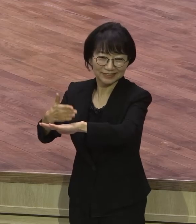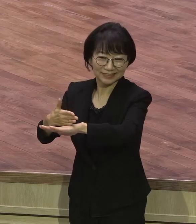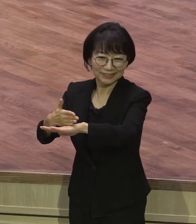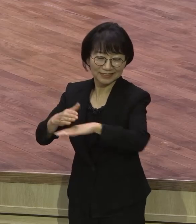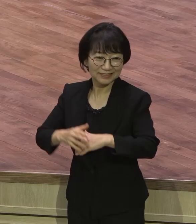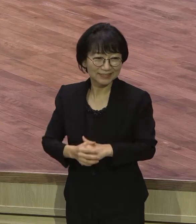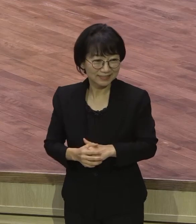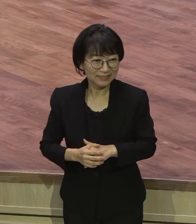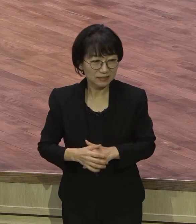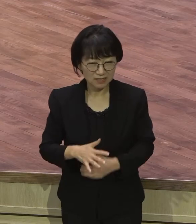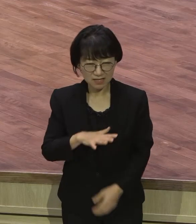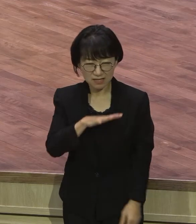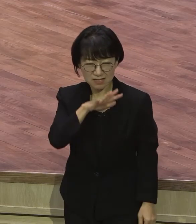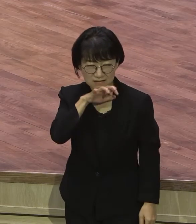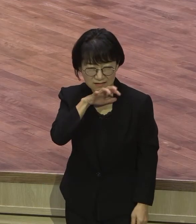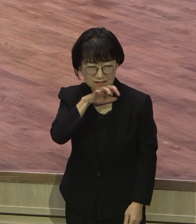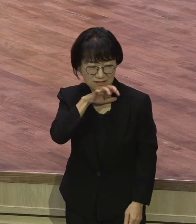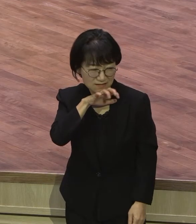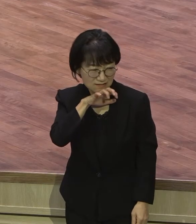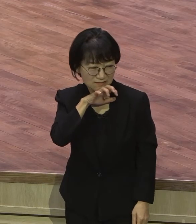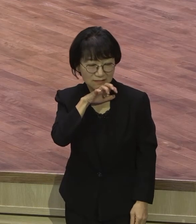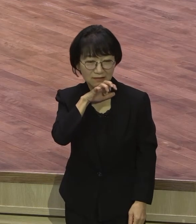불평 불만